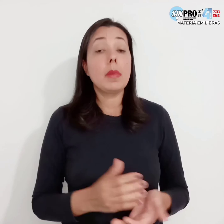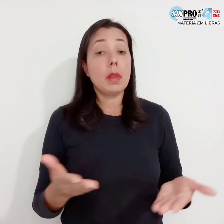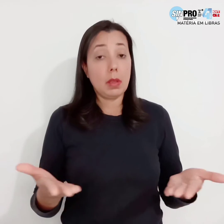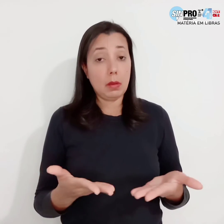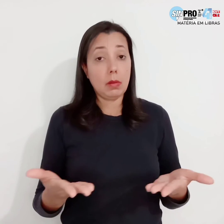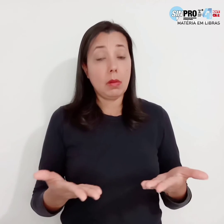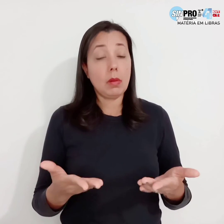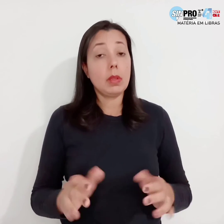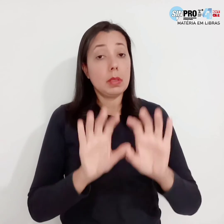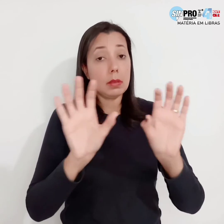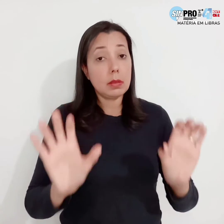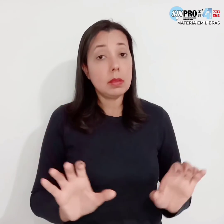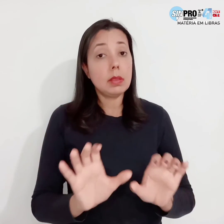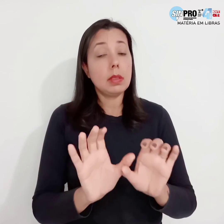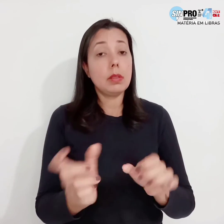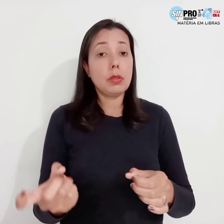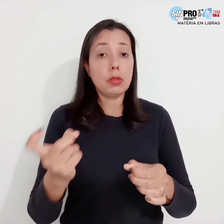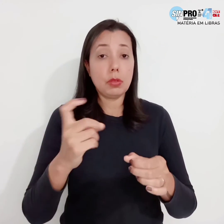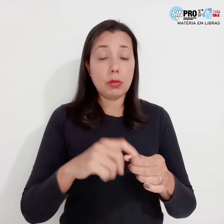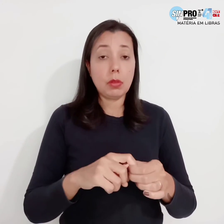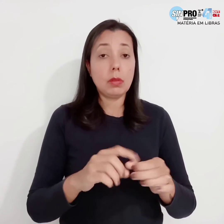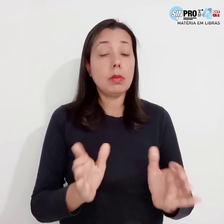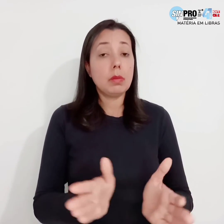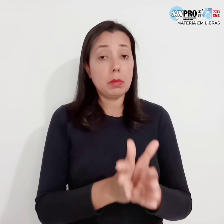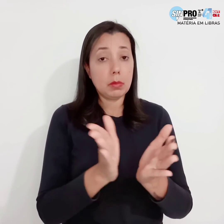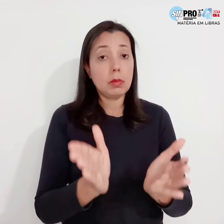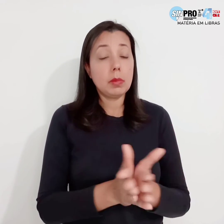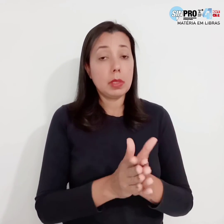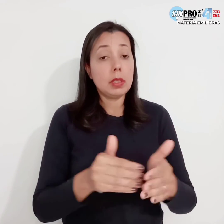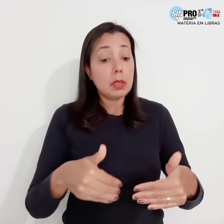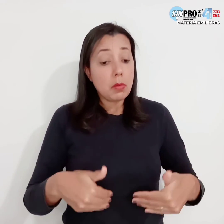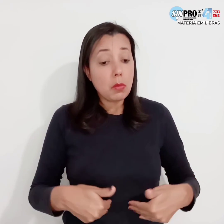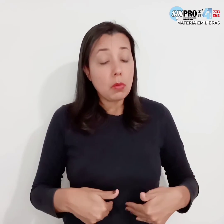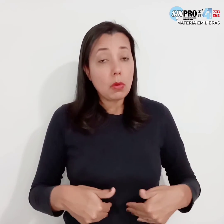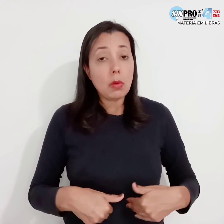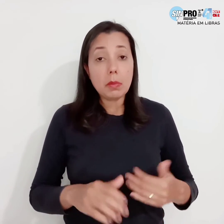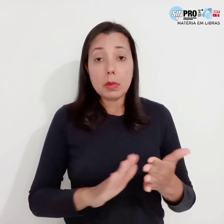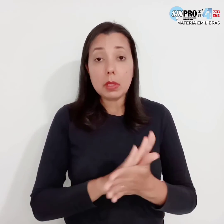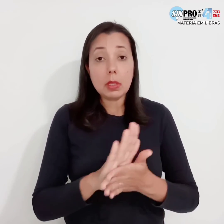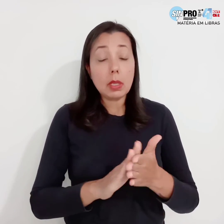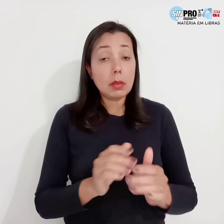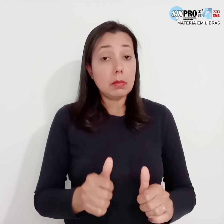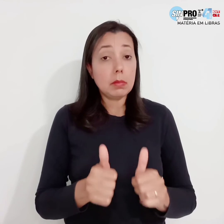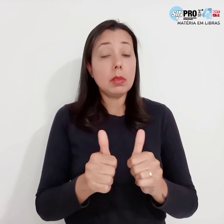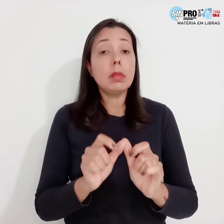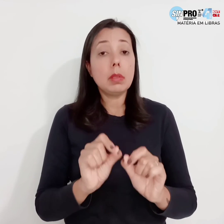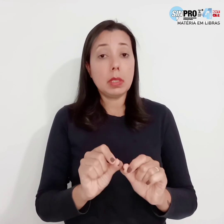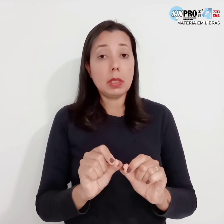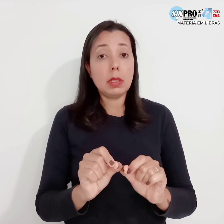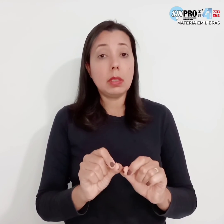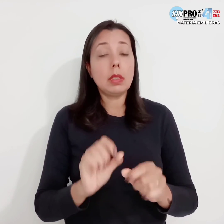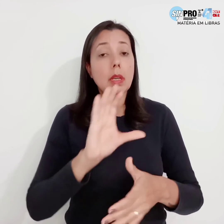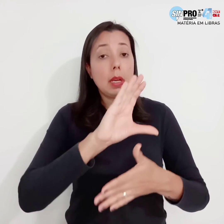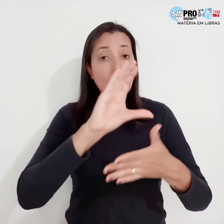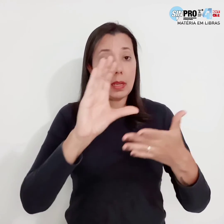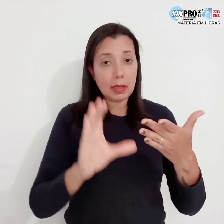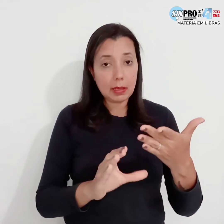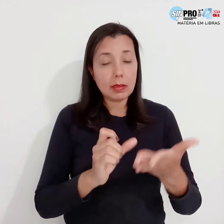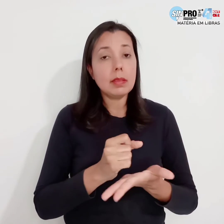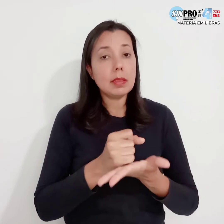desse quadro de volta à miséria e à fome, nada mais justo do que a classe que apoiou o